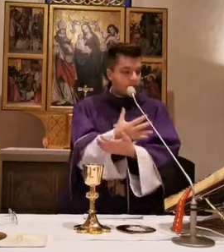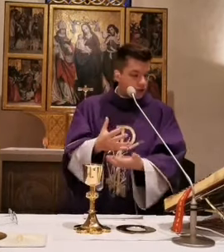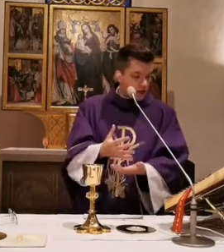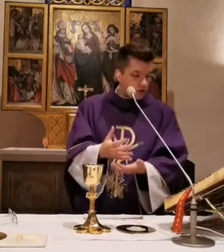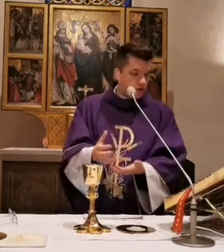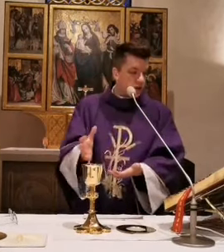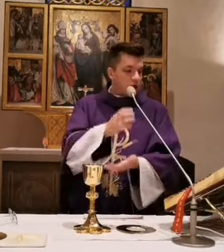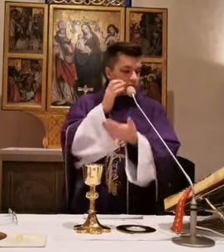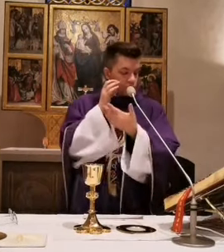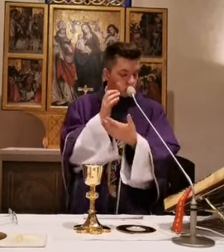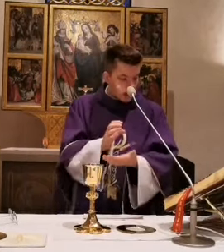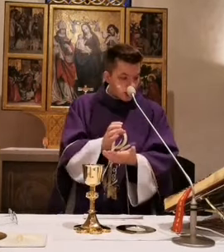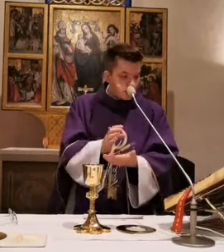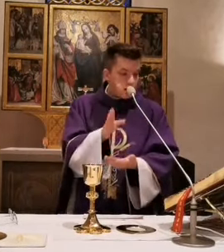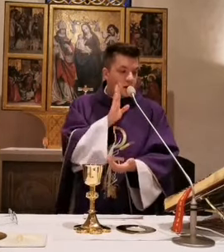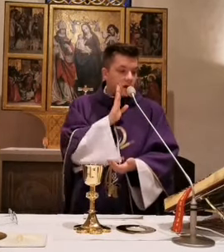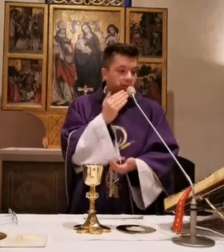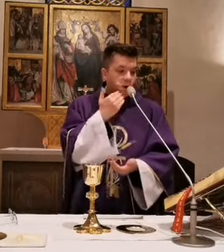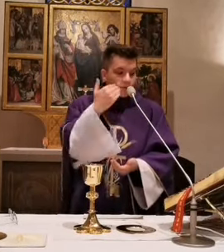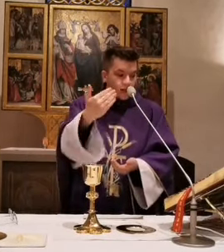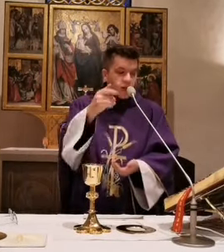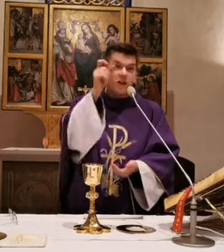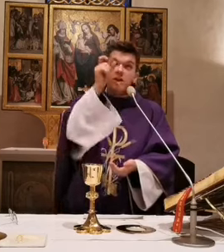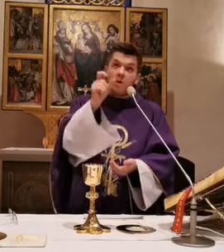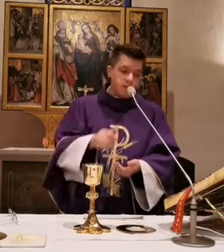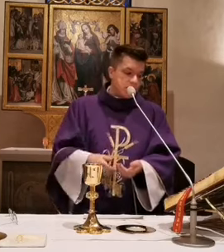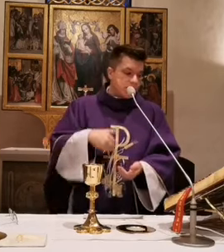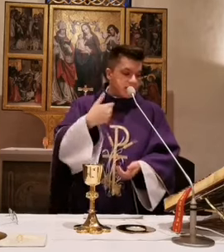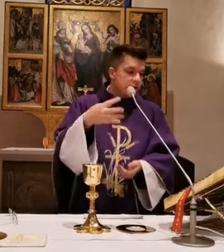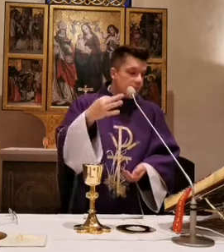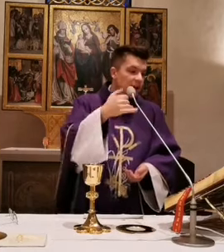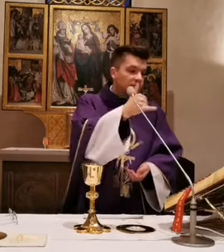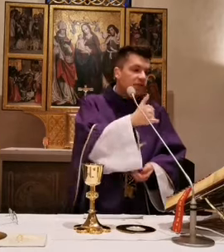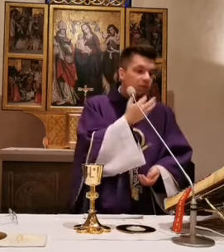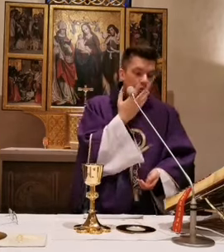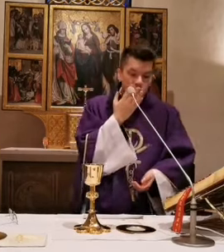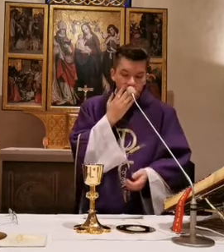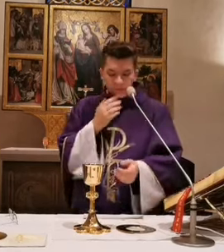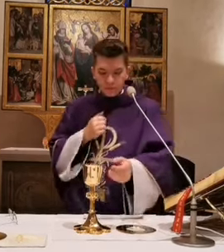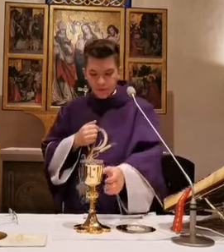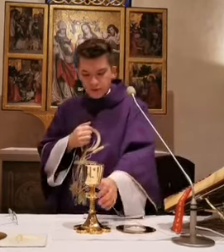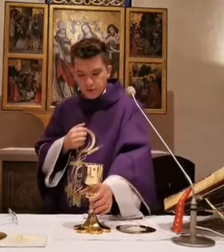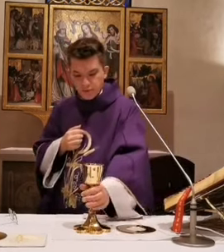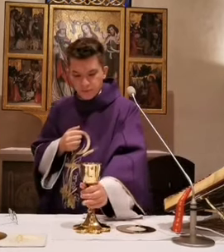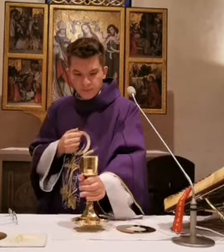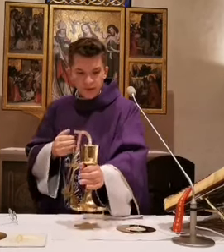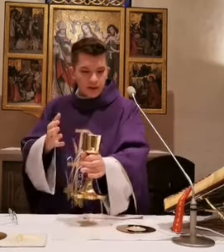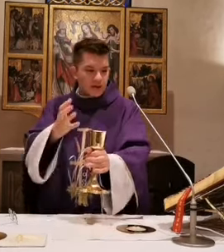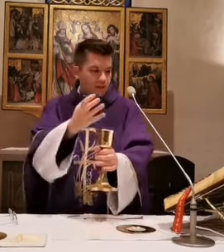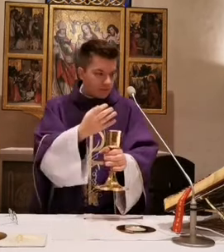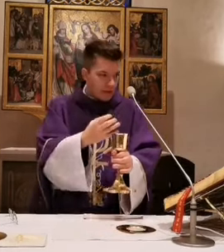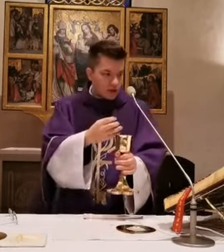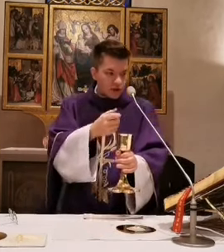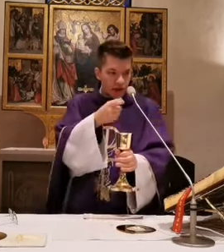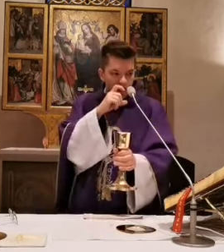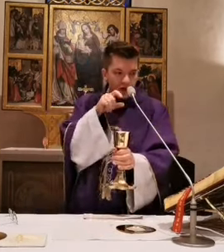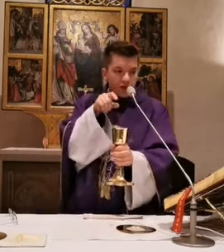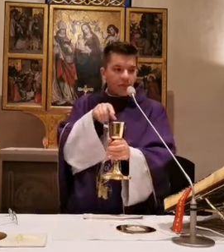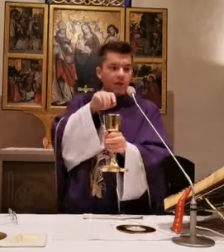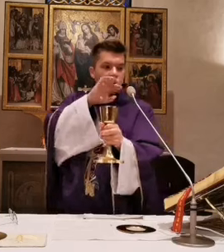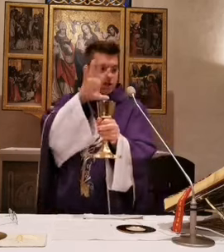Podobnie po wieczerzy wziął kielich i ponownie dzięki Tobie składając podał swoim uczniom mówiąc.